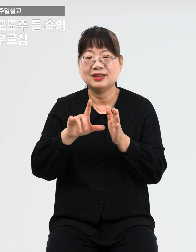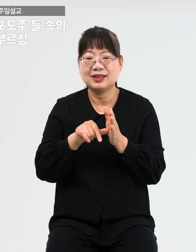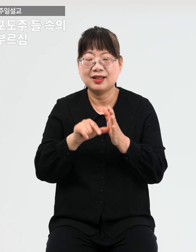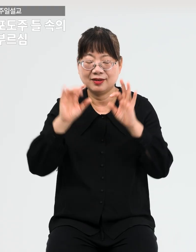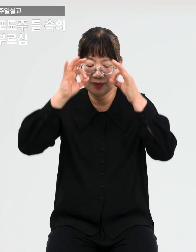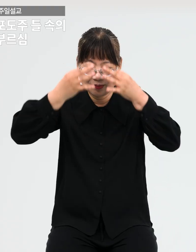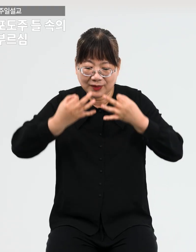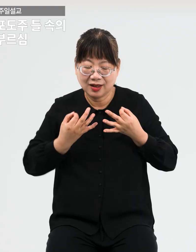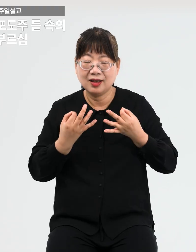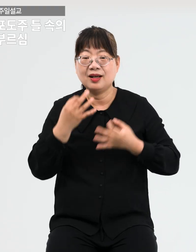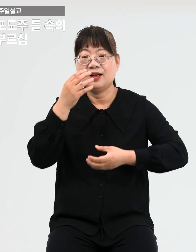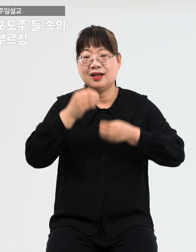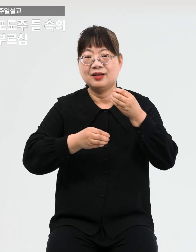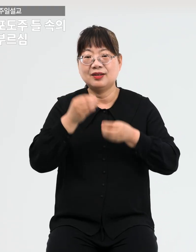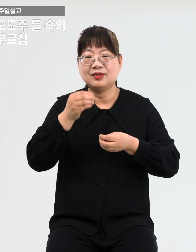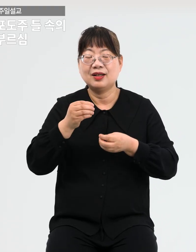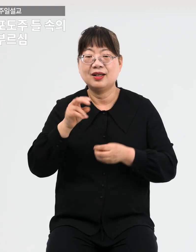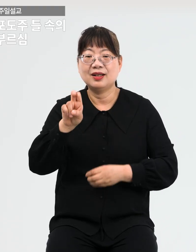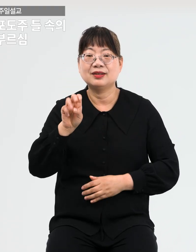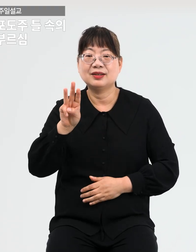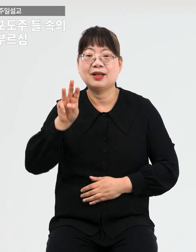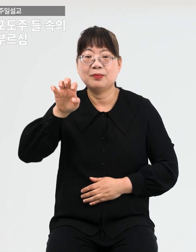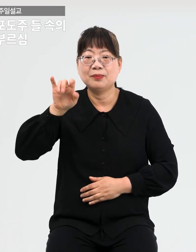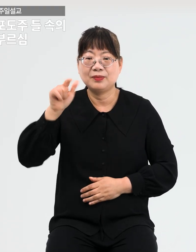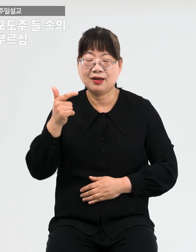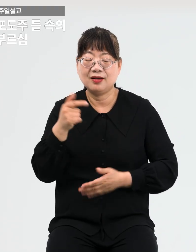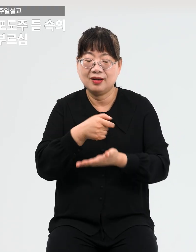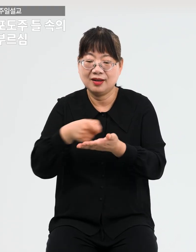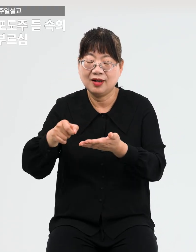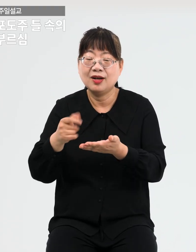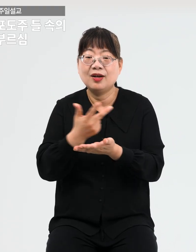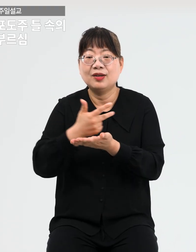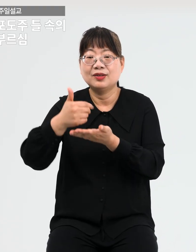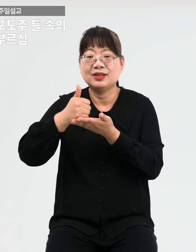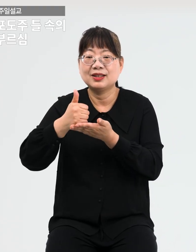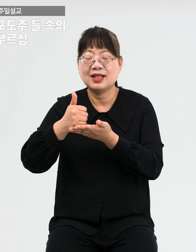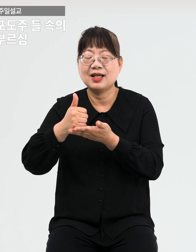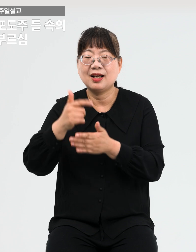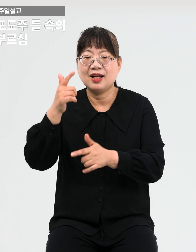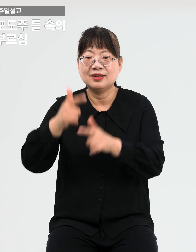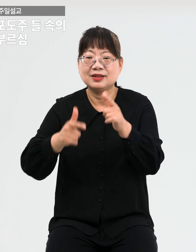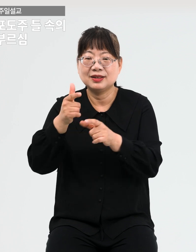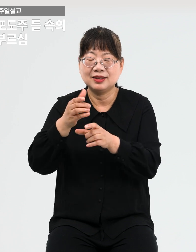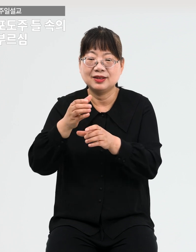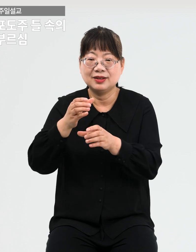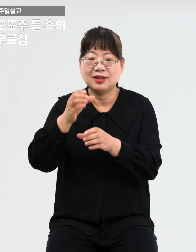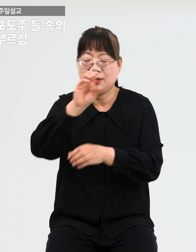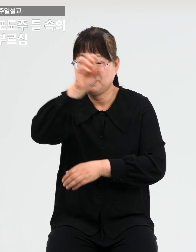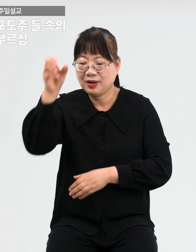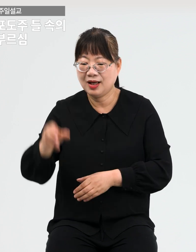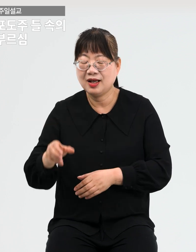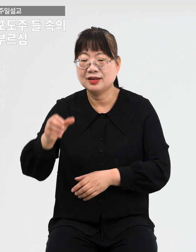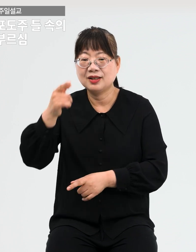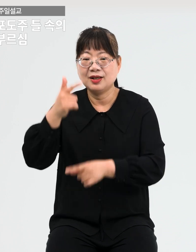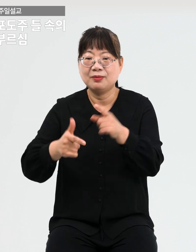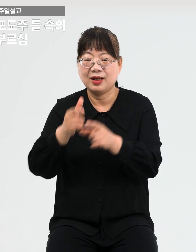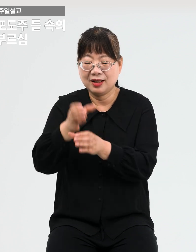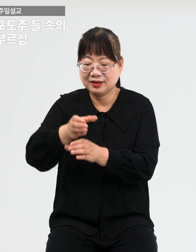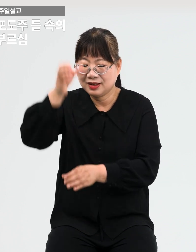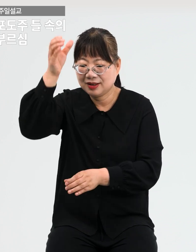반추하면서 시편 23편을 쓰죠. 주의 지팡이와 막대기가 나를